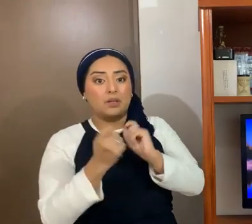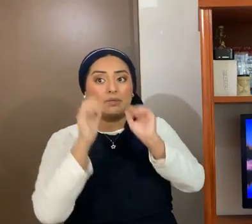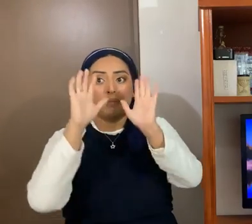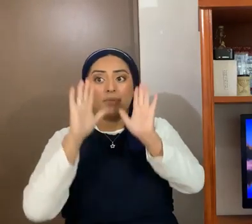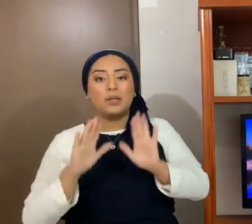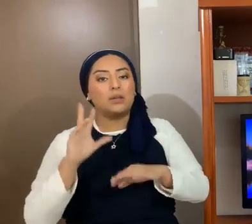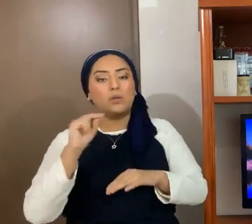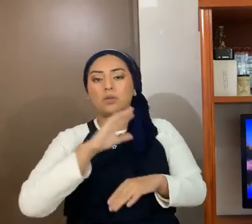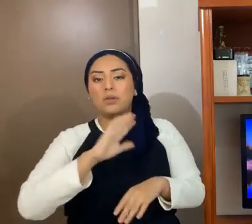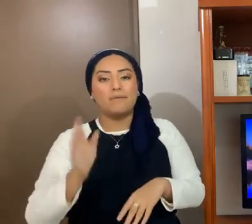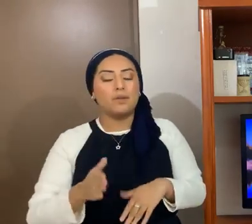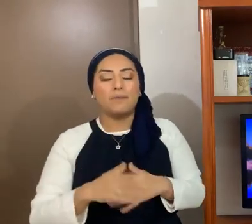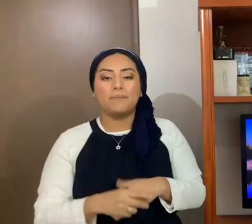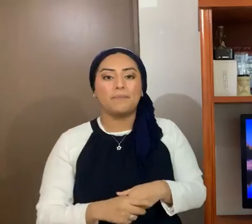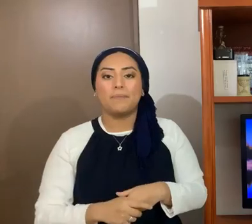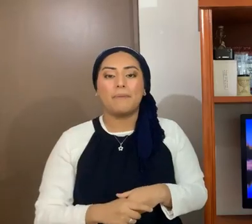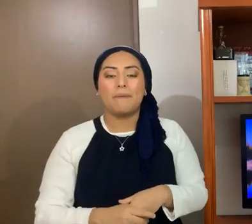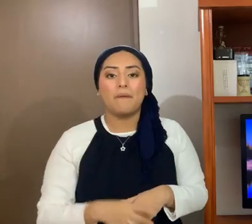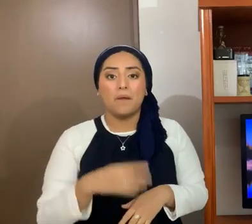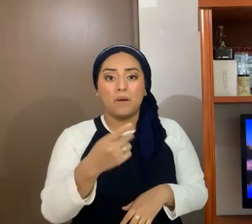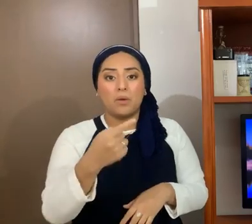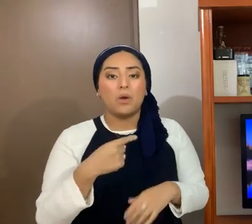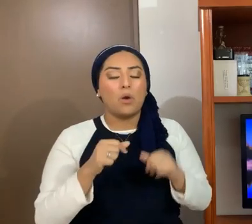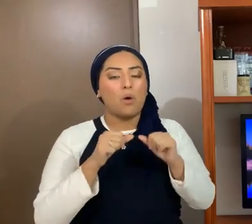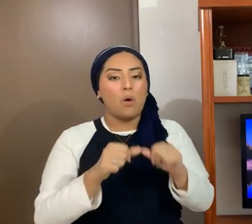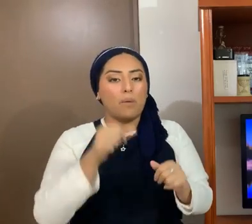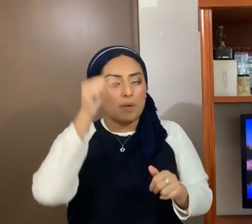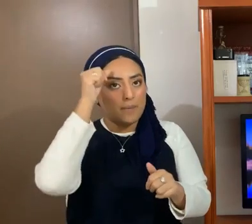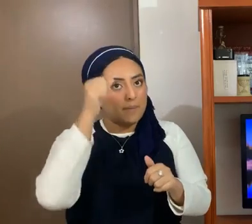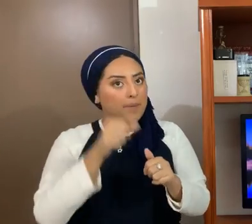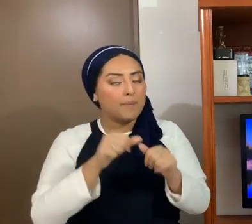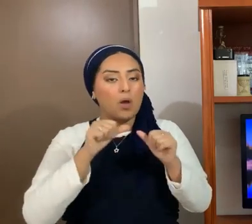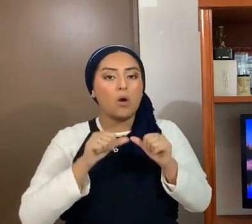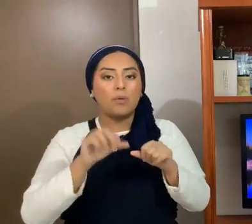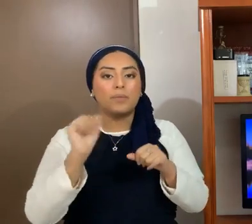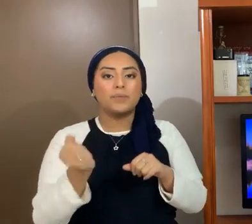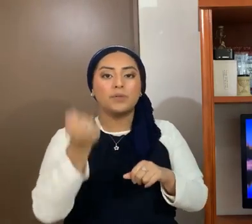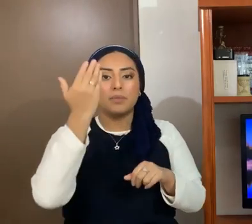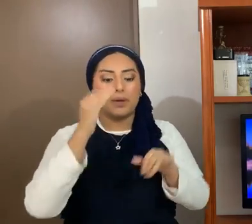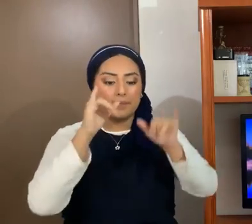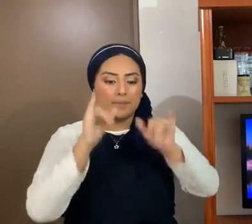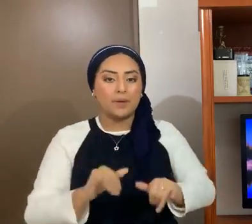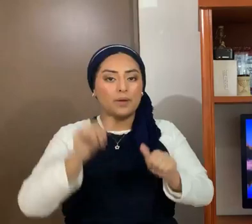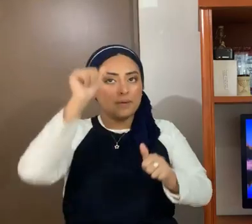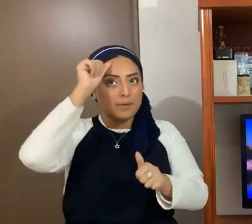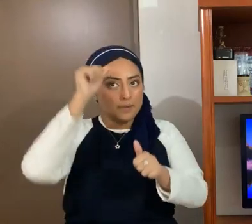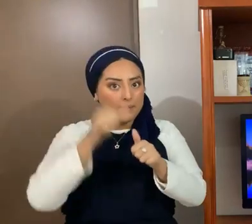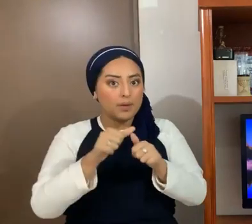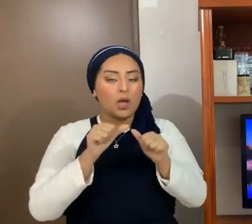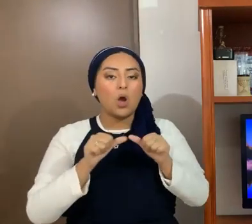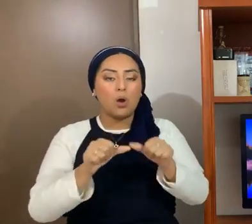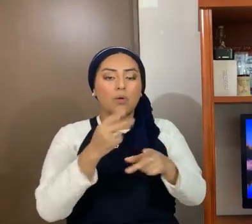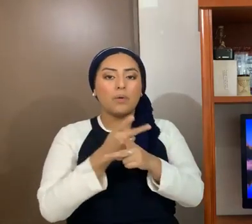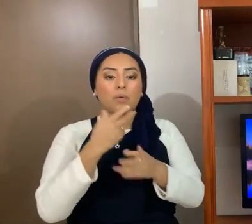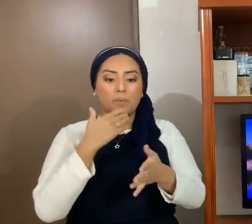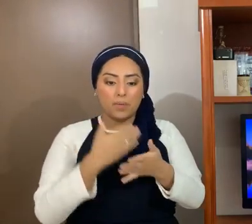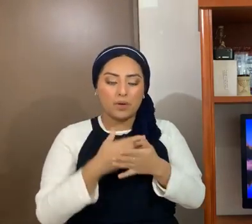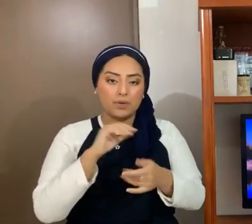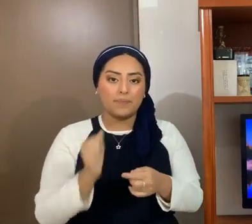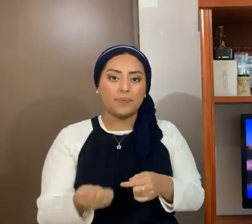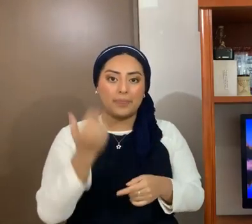los nuevecitos y todos los que ya tenemos tiempo, que siempre recordemos estas citas y que siempre recordemos guardar bien el